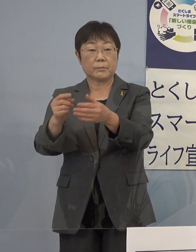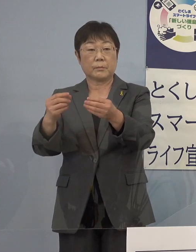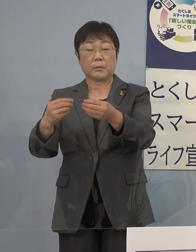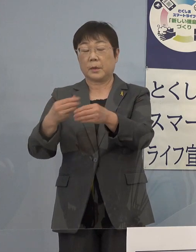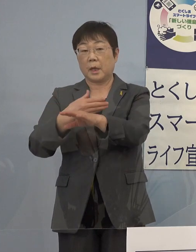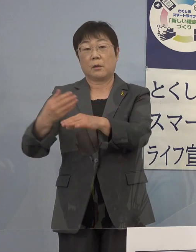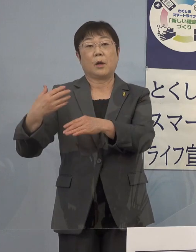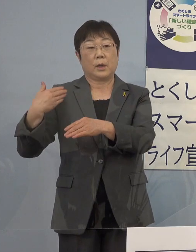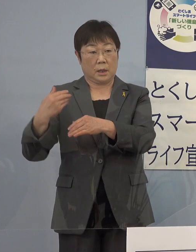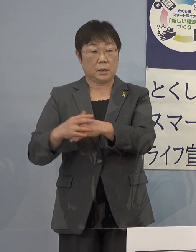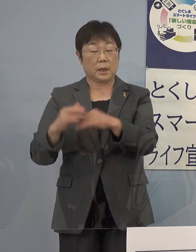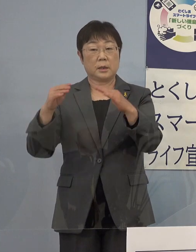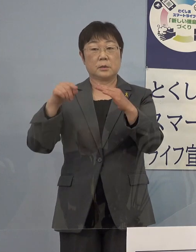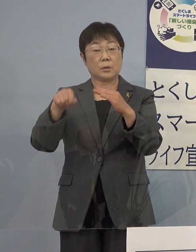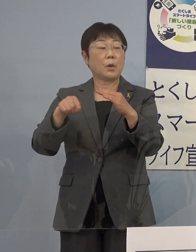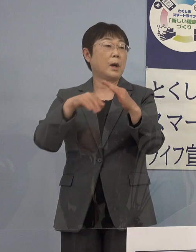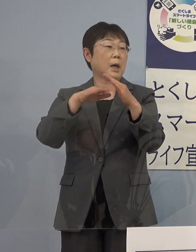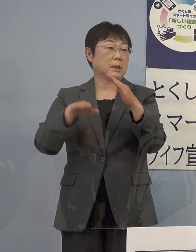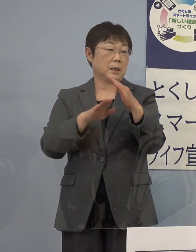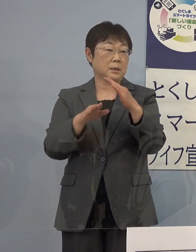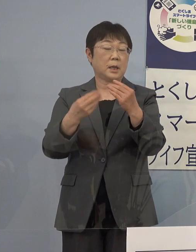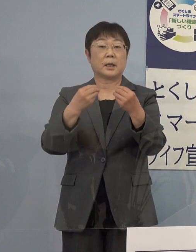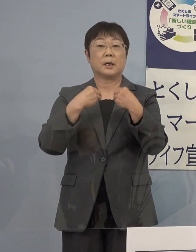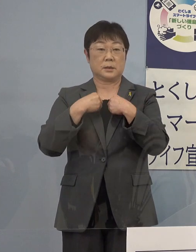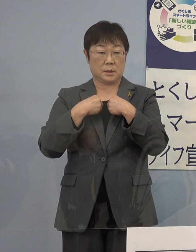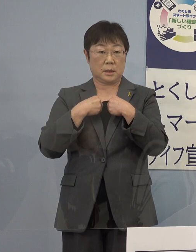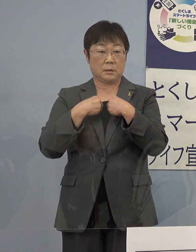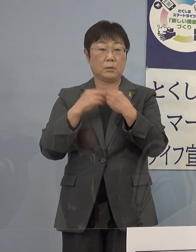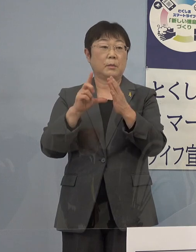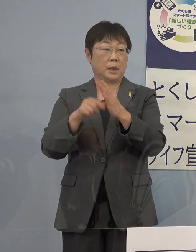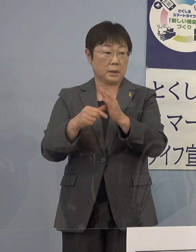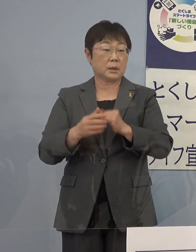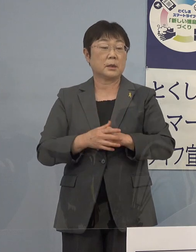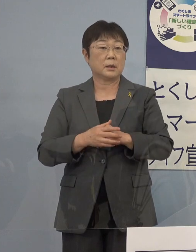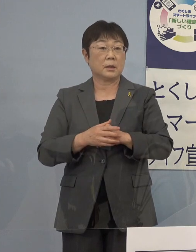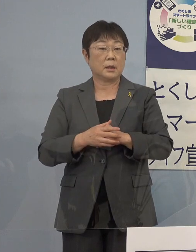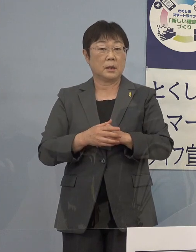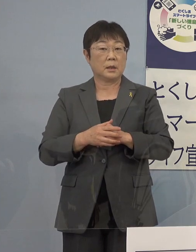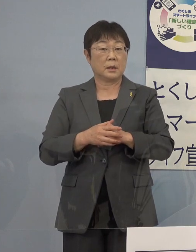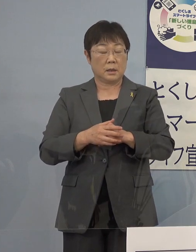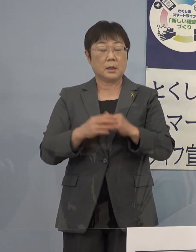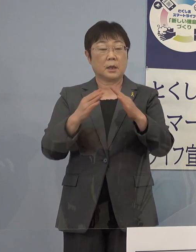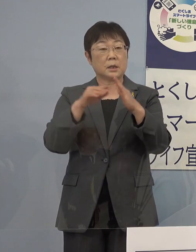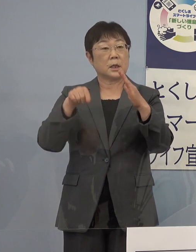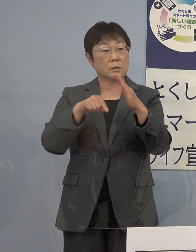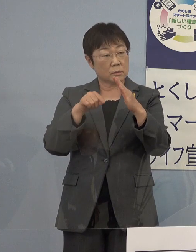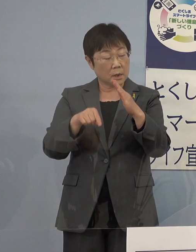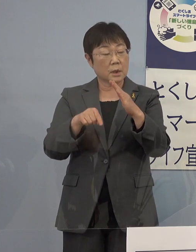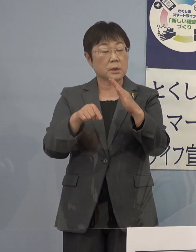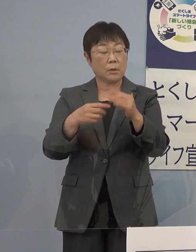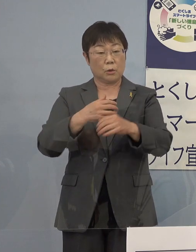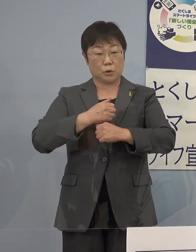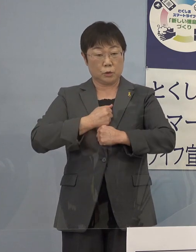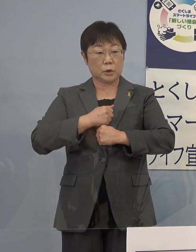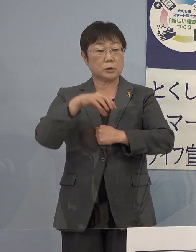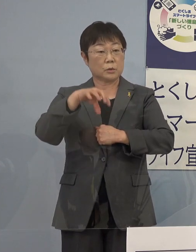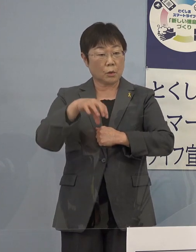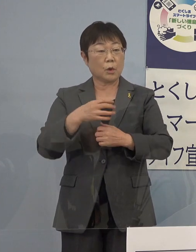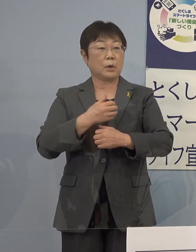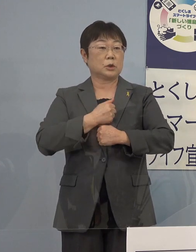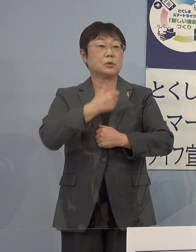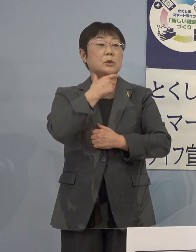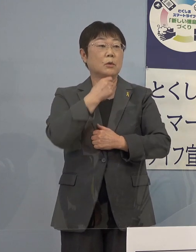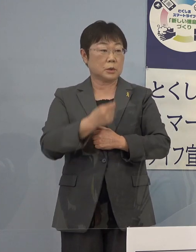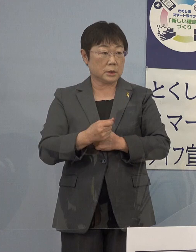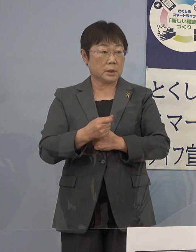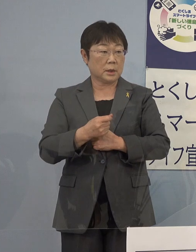が、いわゆる家庭内感染ということで、ですから家庭の中でも注意するとこは注意してもらいたいですよね